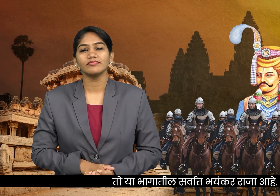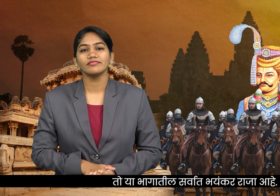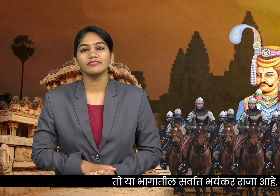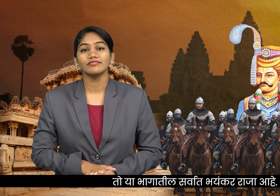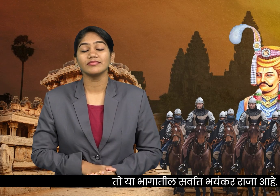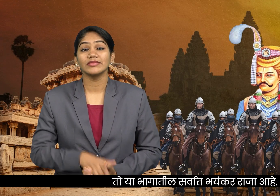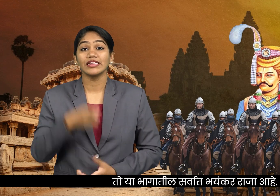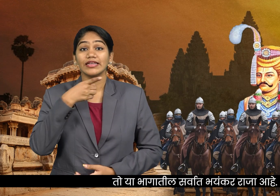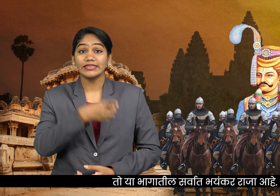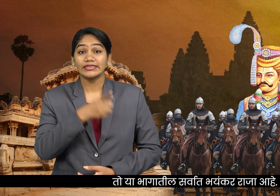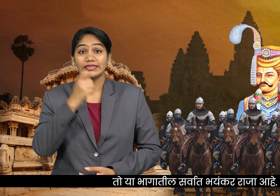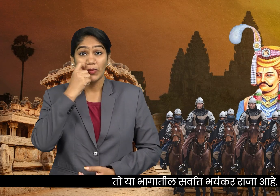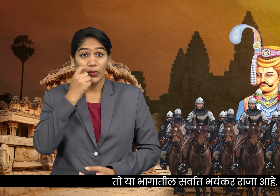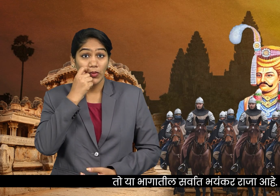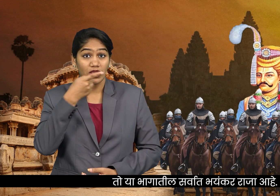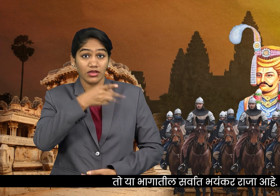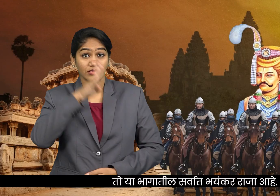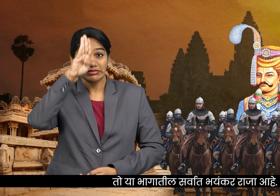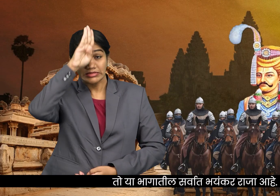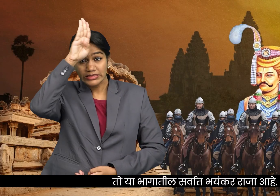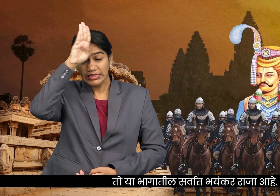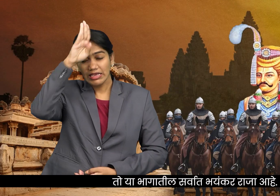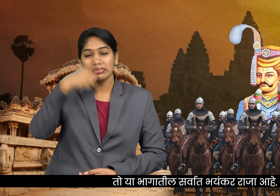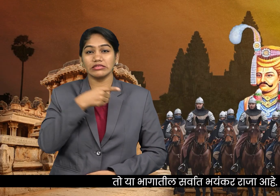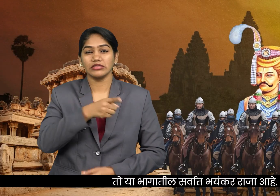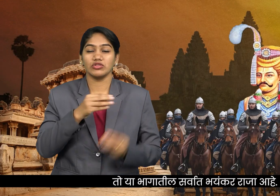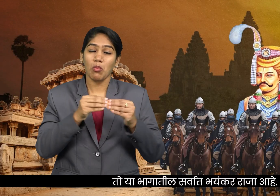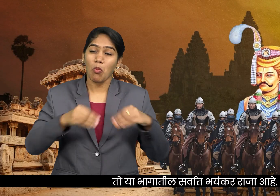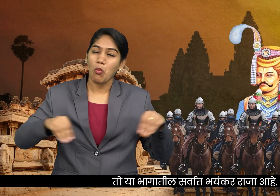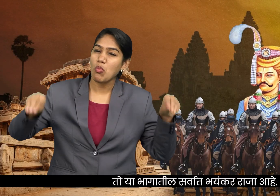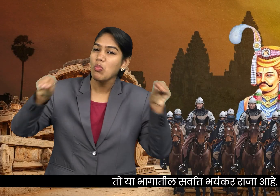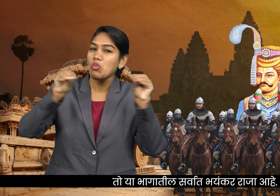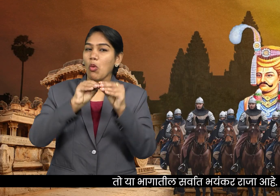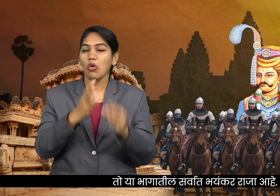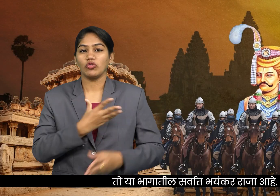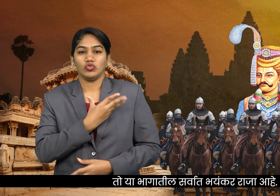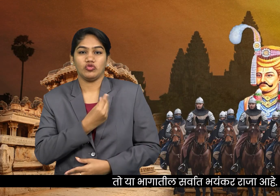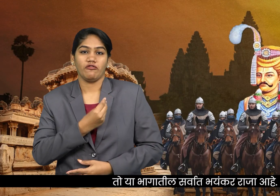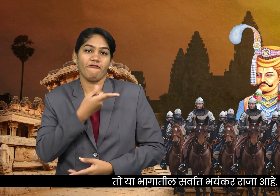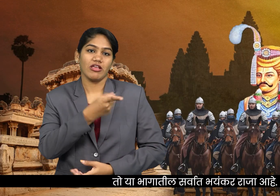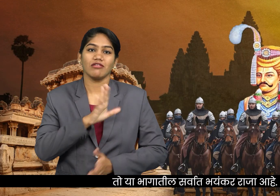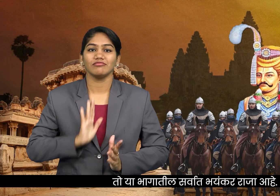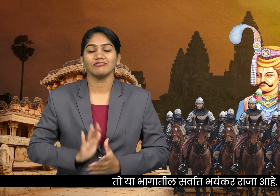तो या भागातील सर्वात भयंकर राजा आहे.